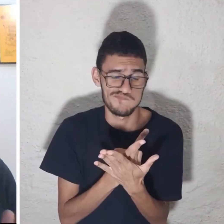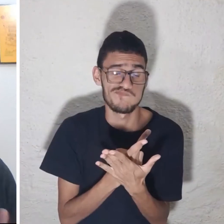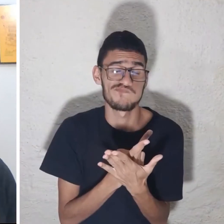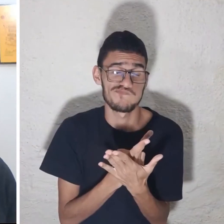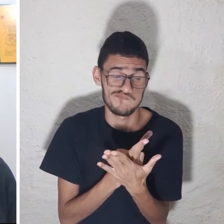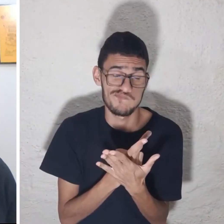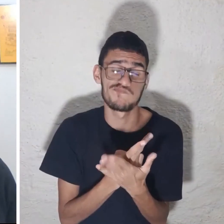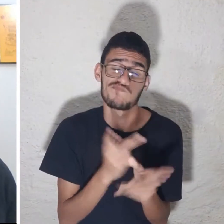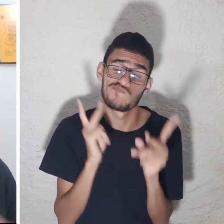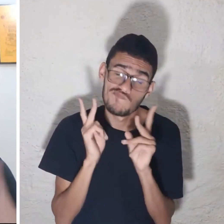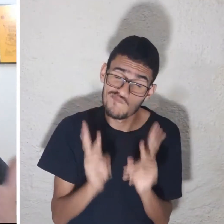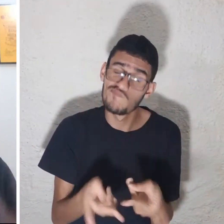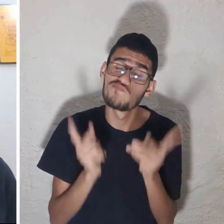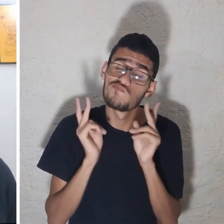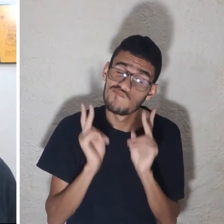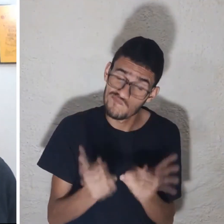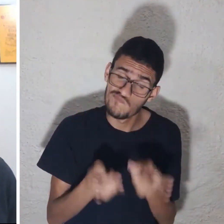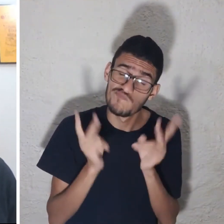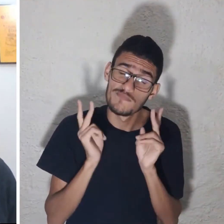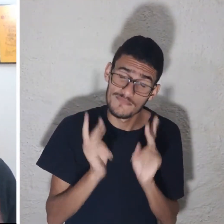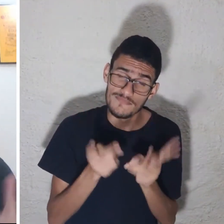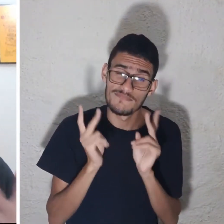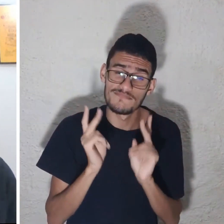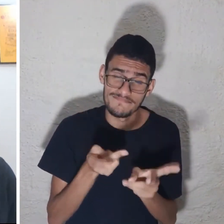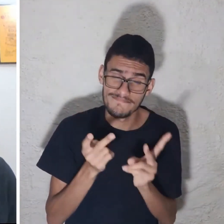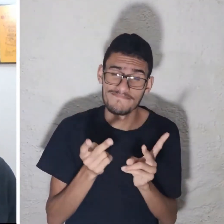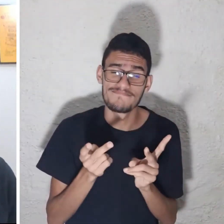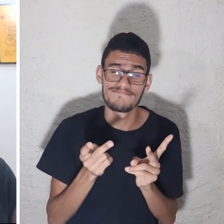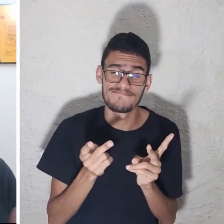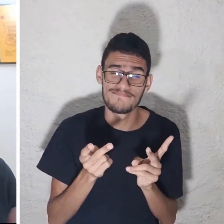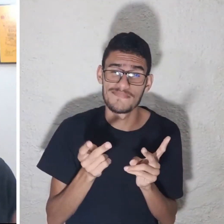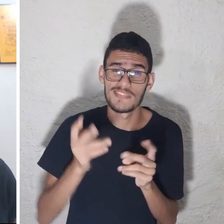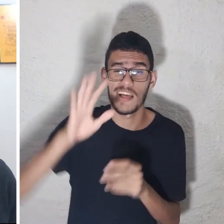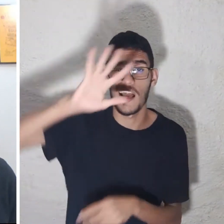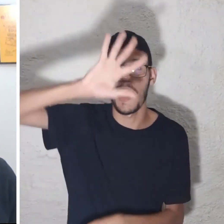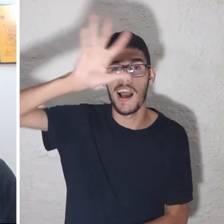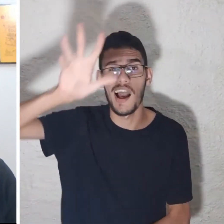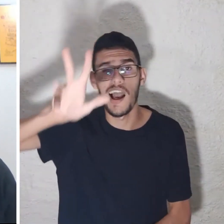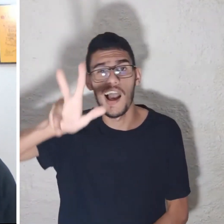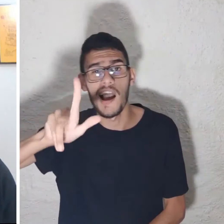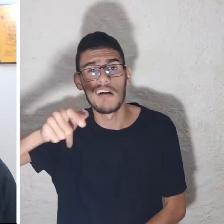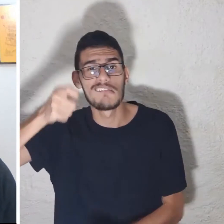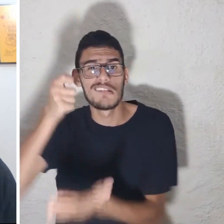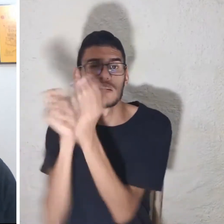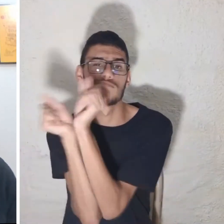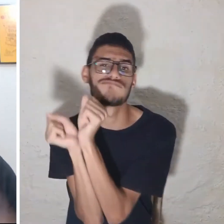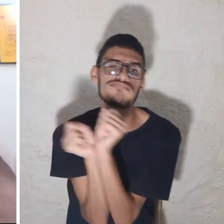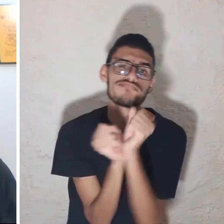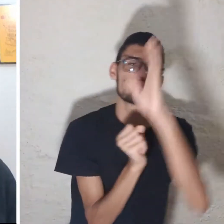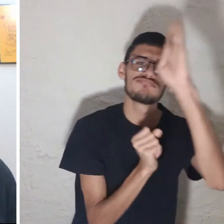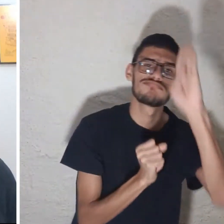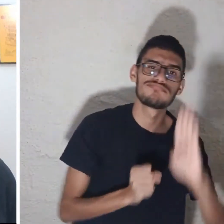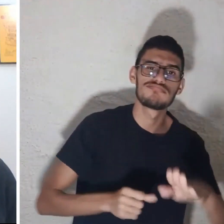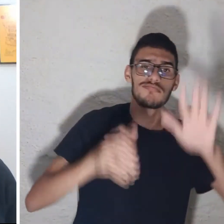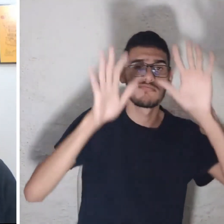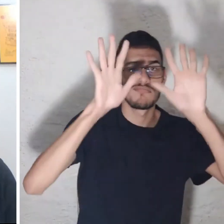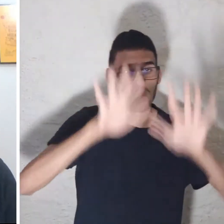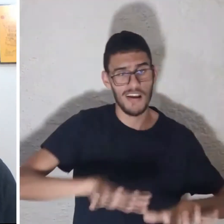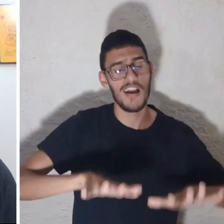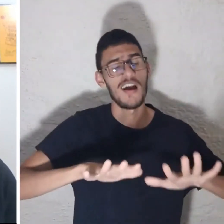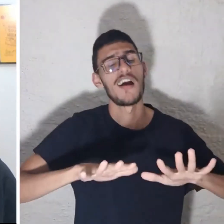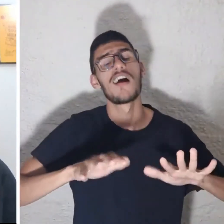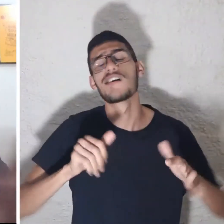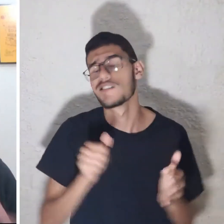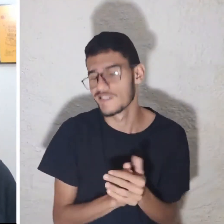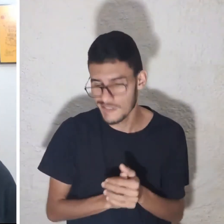dele, né? Continuou o tráfico, o comércio de escravos, né, vindos da África aqui para o Brasil. A escravidão permaneceu,